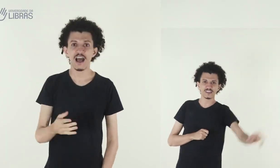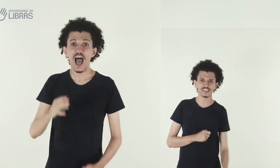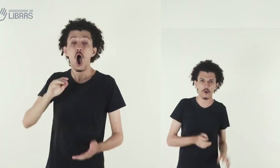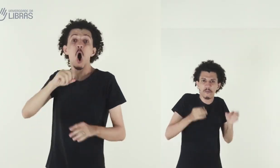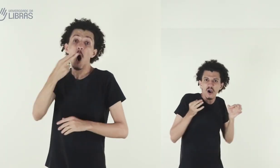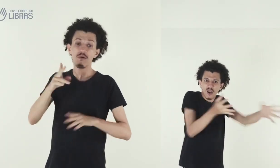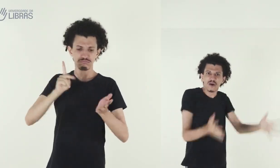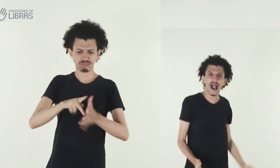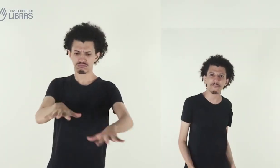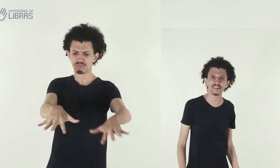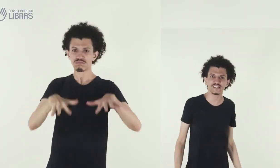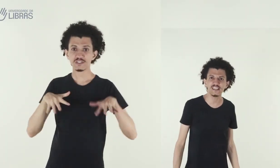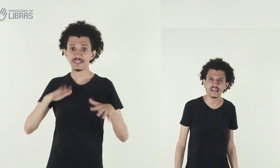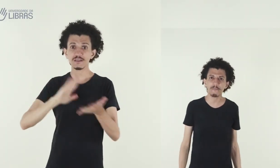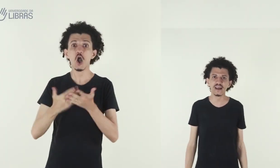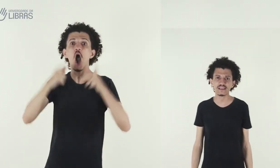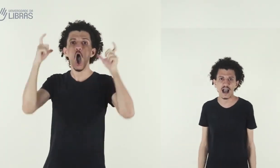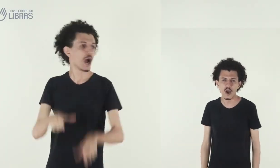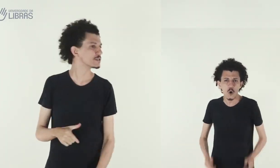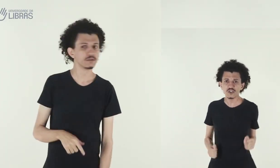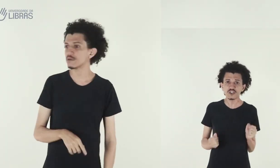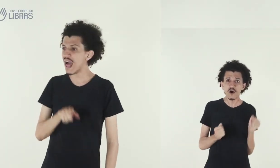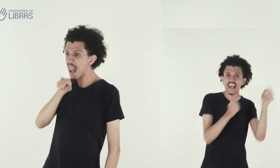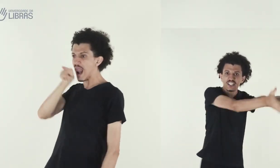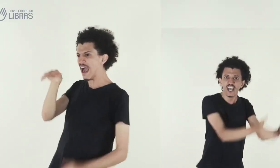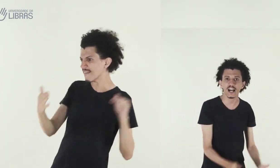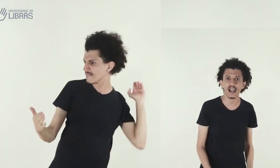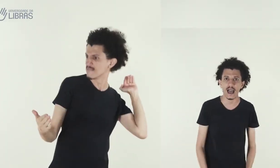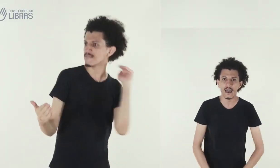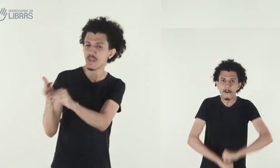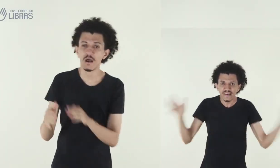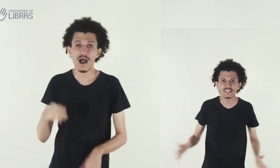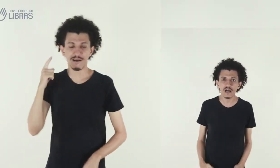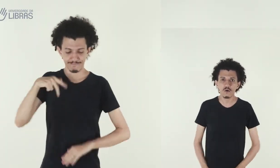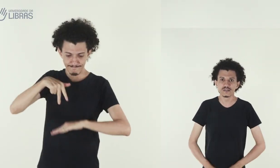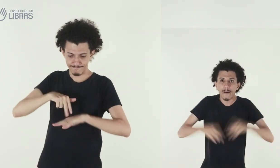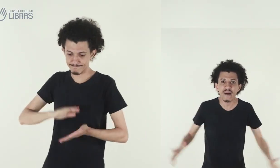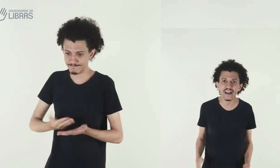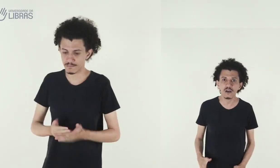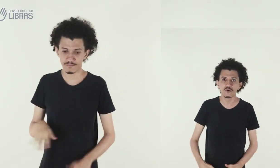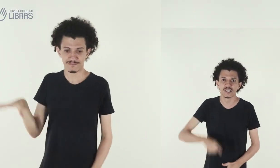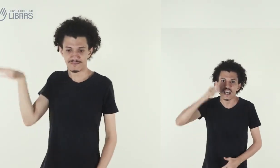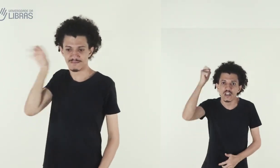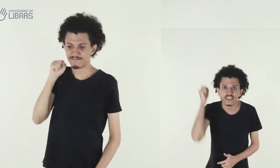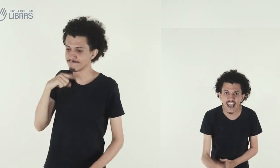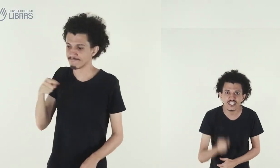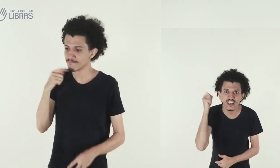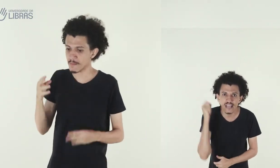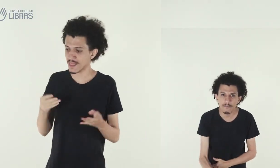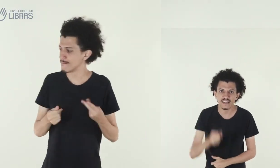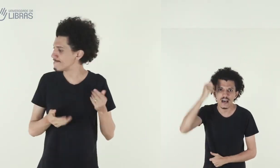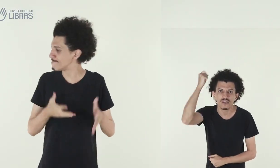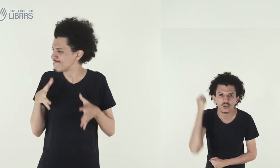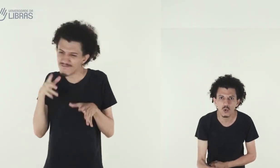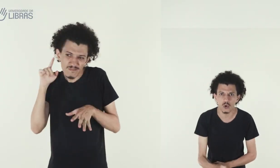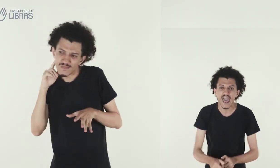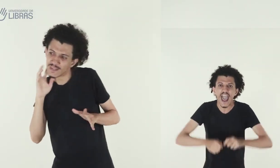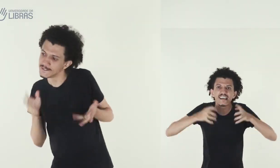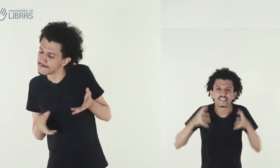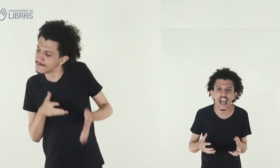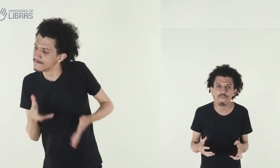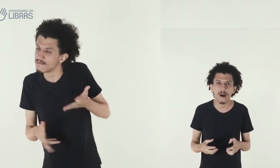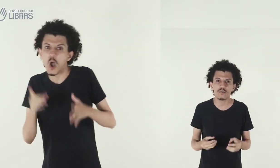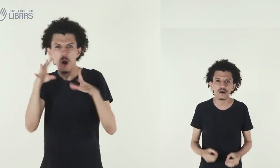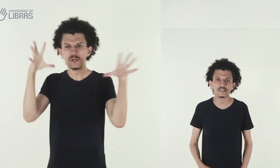no canto assim, o pior lugar para se interpretar. O som nem chega lá. Pisca a luz, apaga a luz. Deixa interpretar no